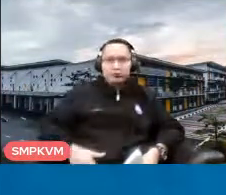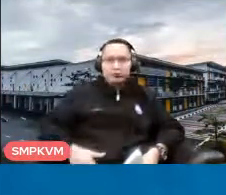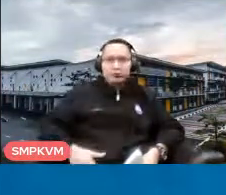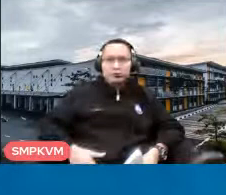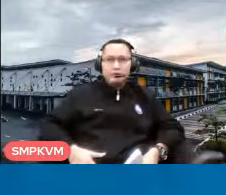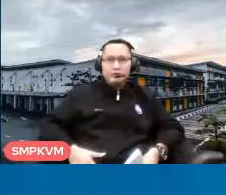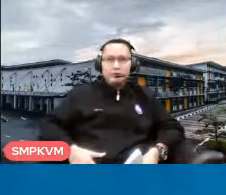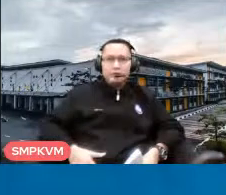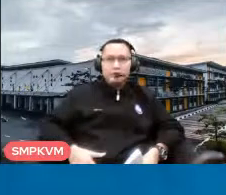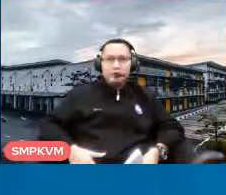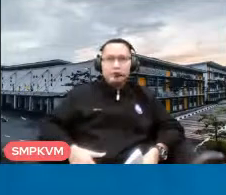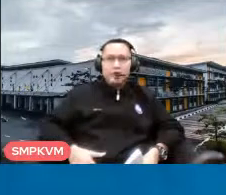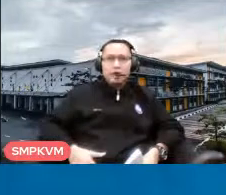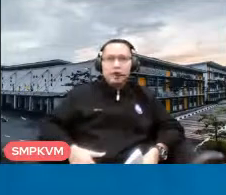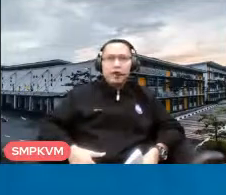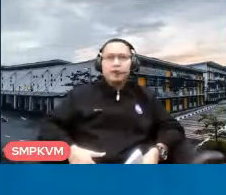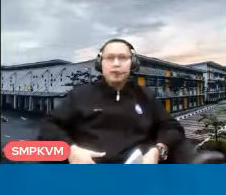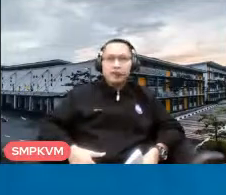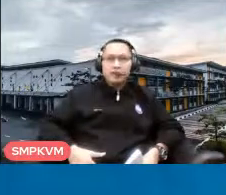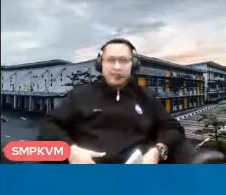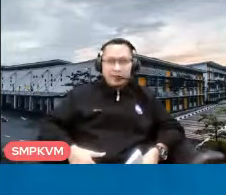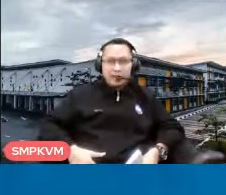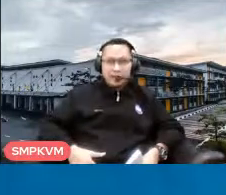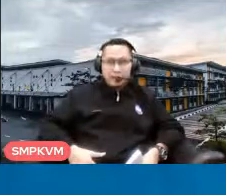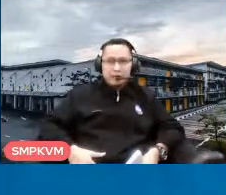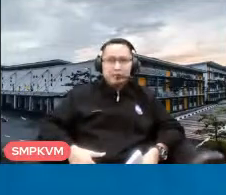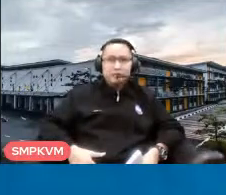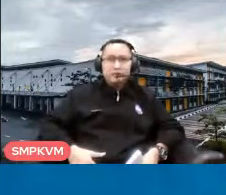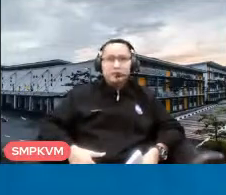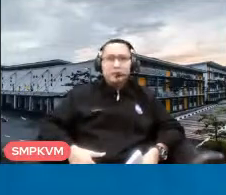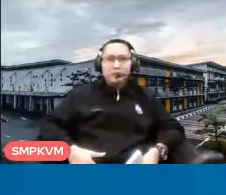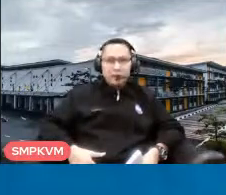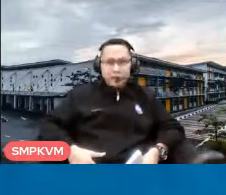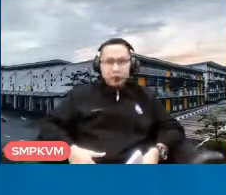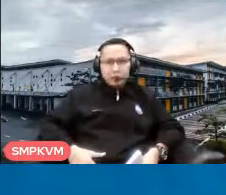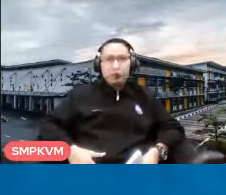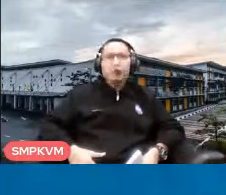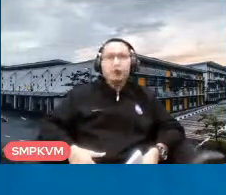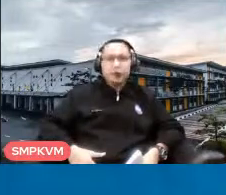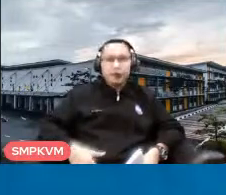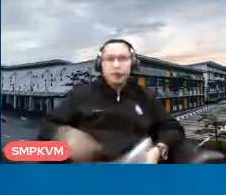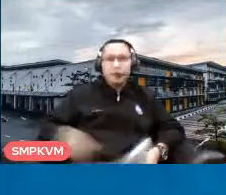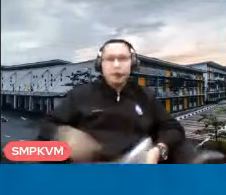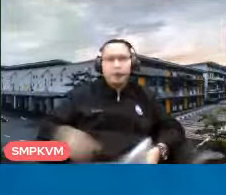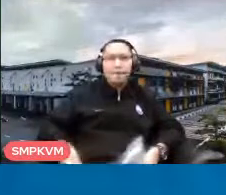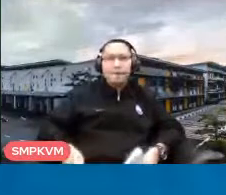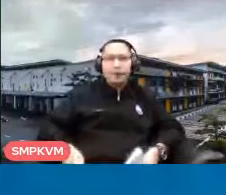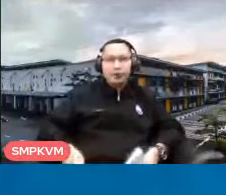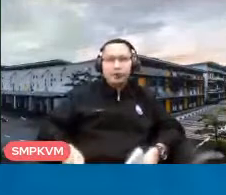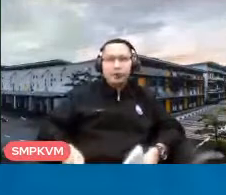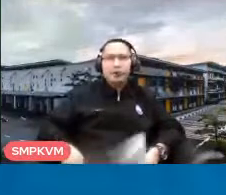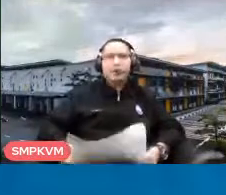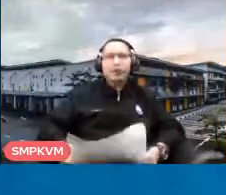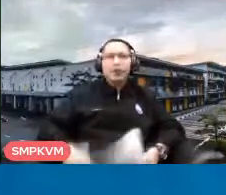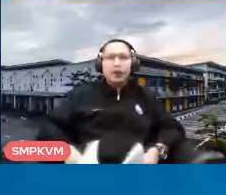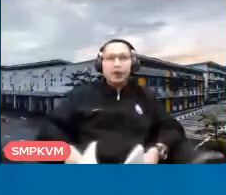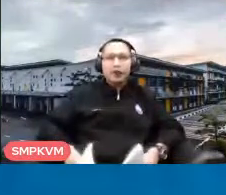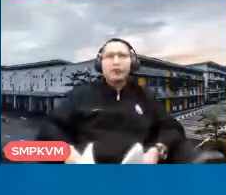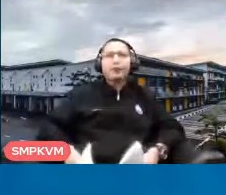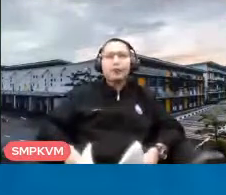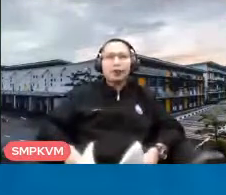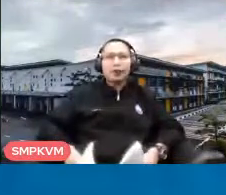lagi seakan mencecah Nah kita tengok contoh yang salah lo Que